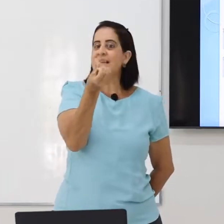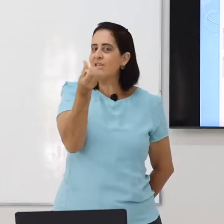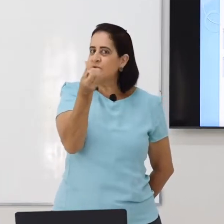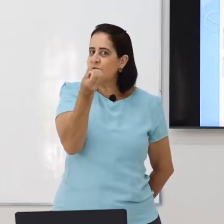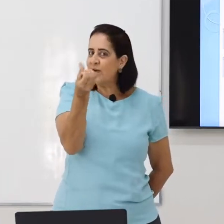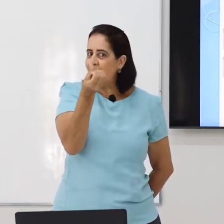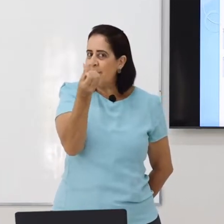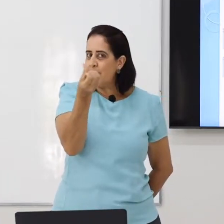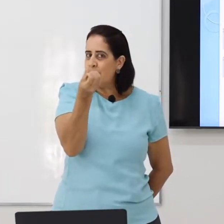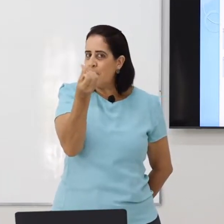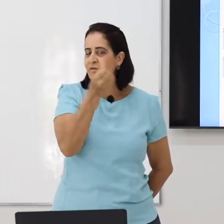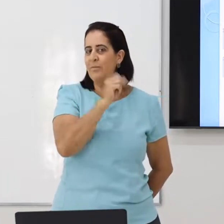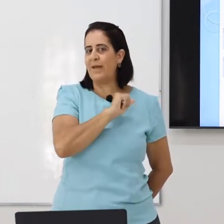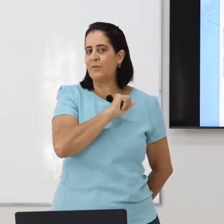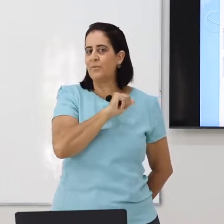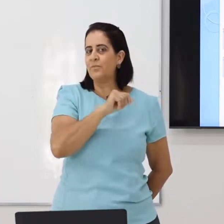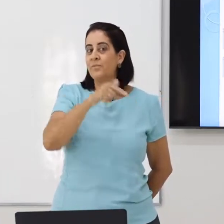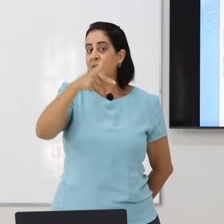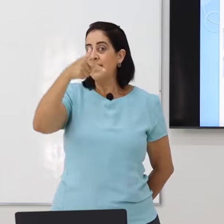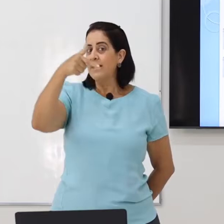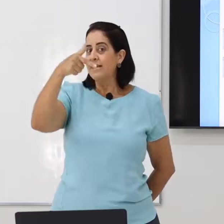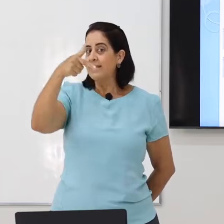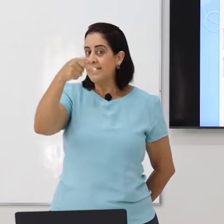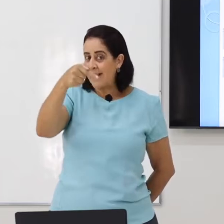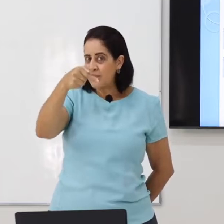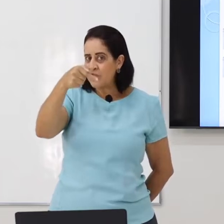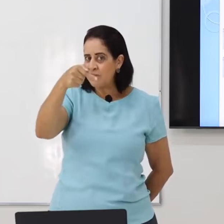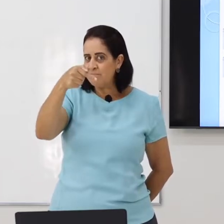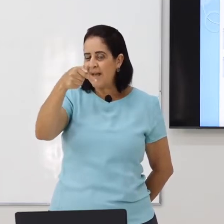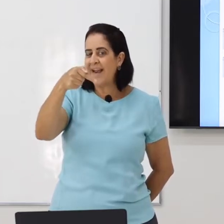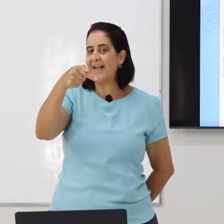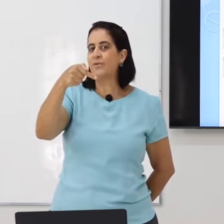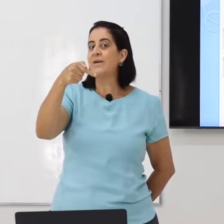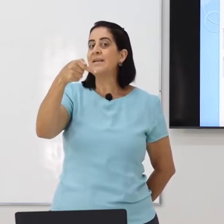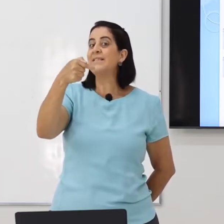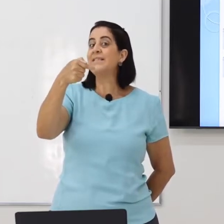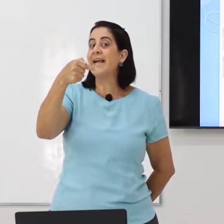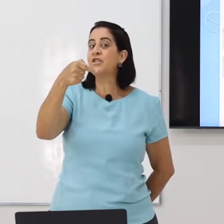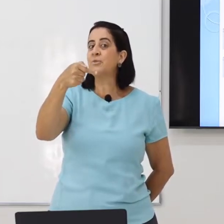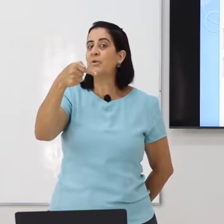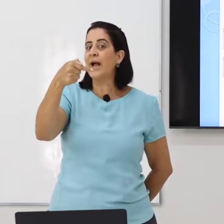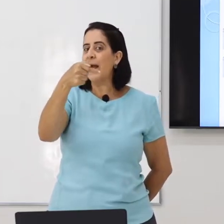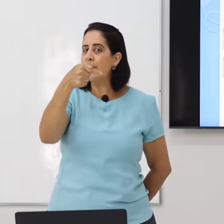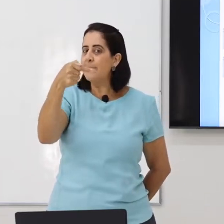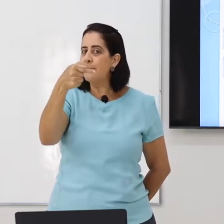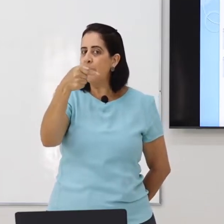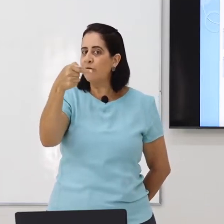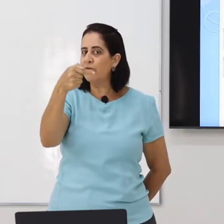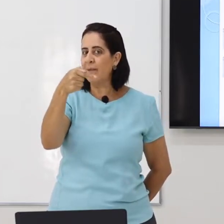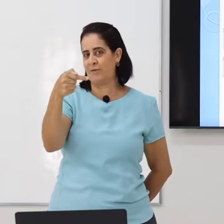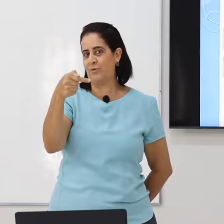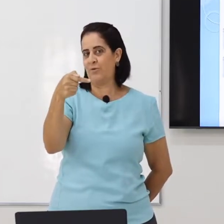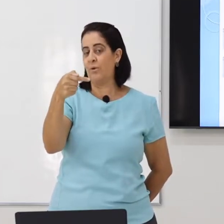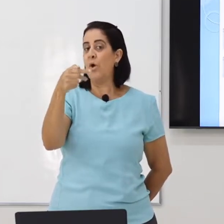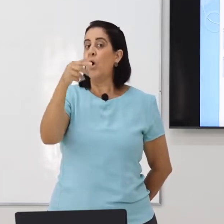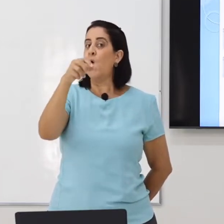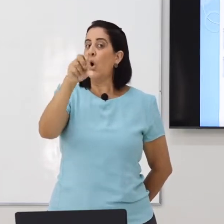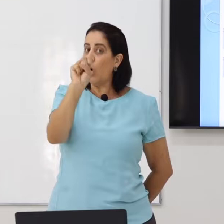Sexto lugar, movimento. 7, parado. Sétimo lugar, movimento.